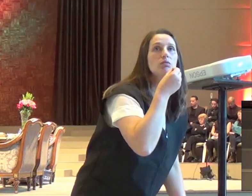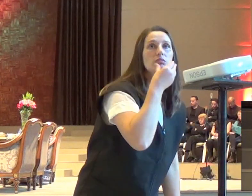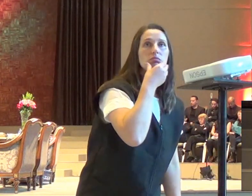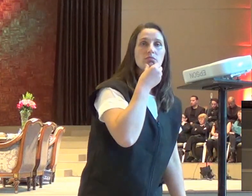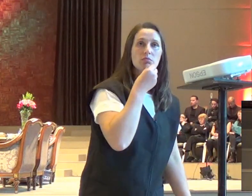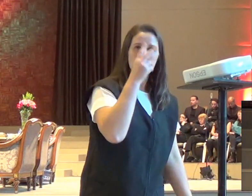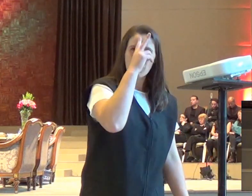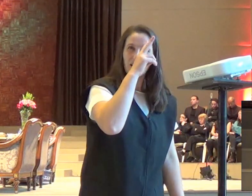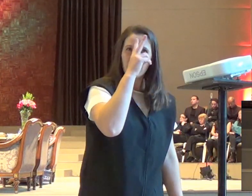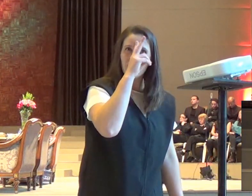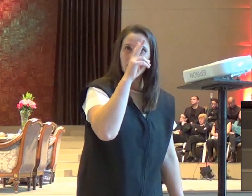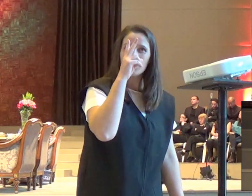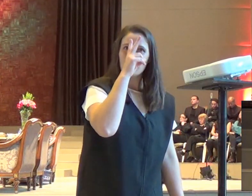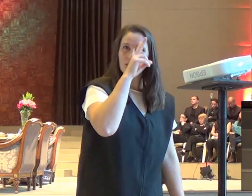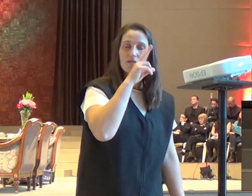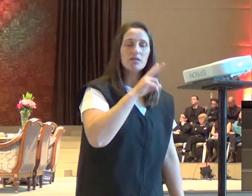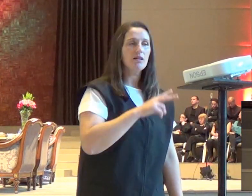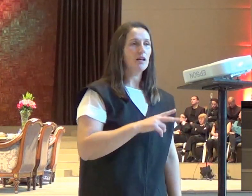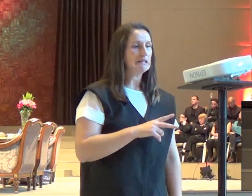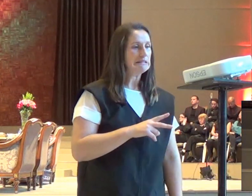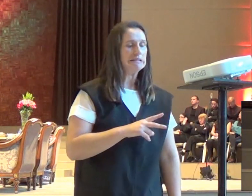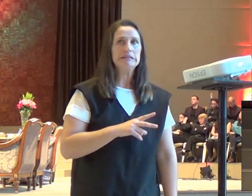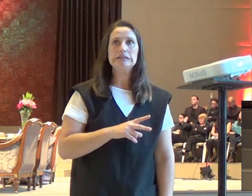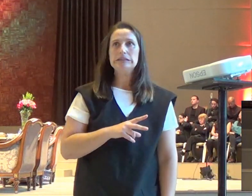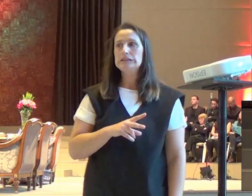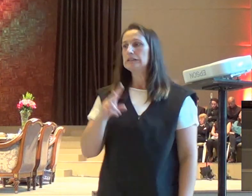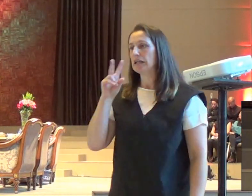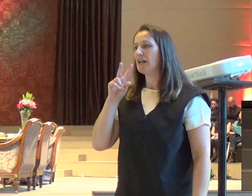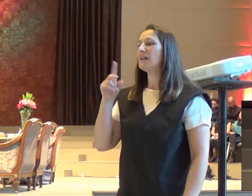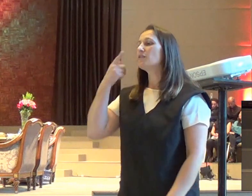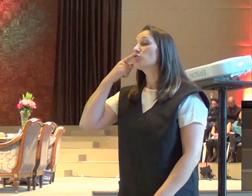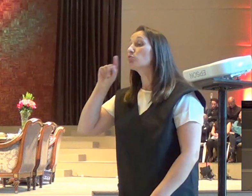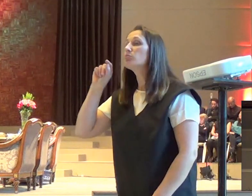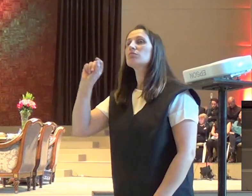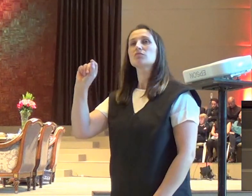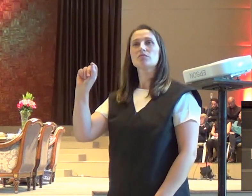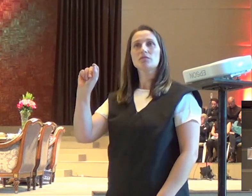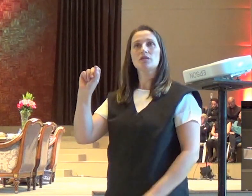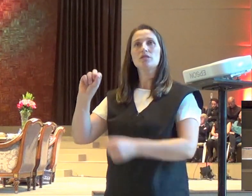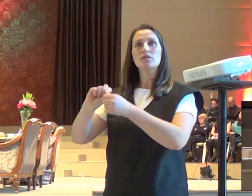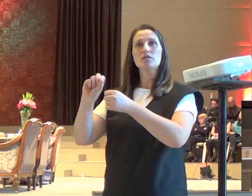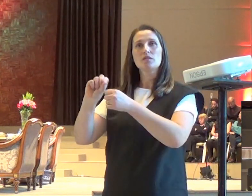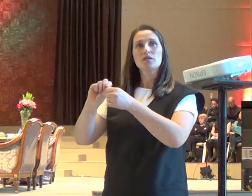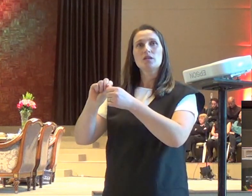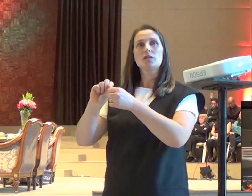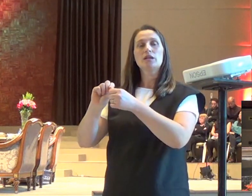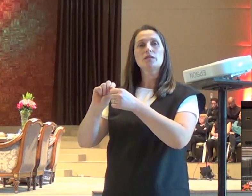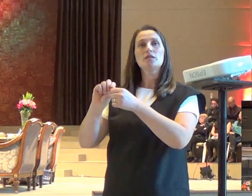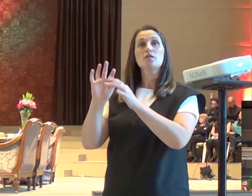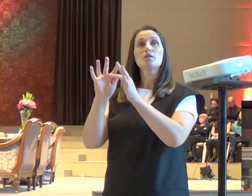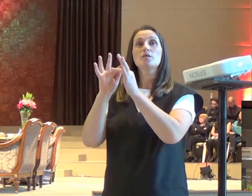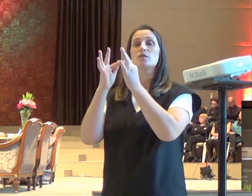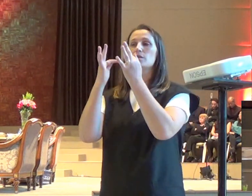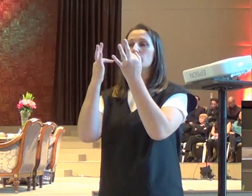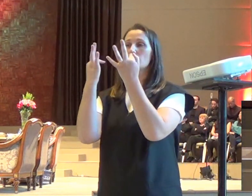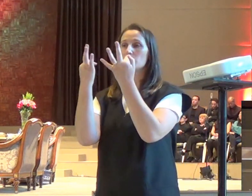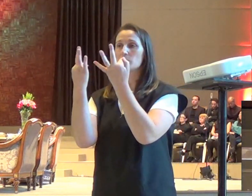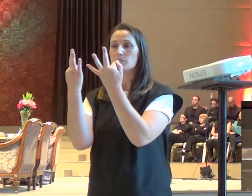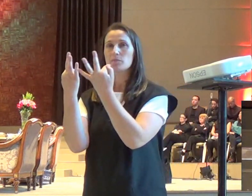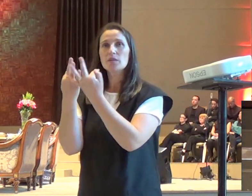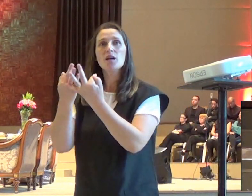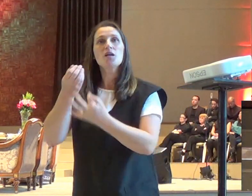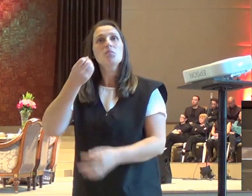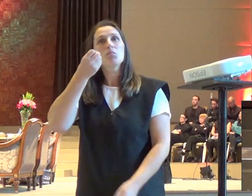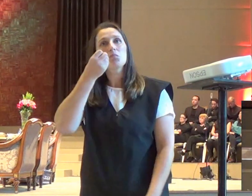e aí eles foram identificados foram presos vinham de famílias de bem da